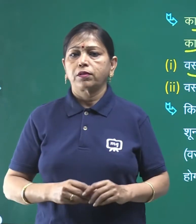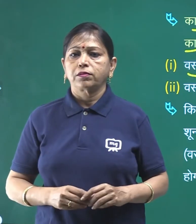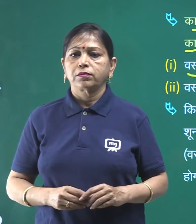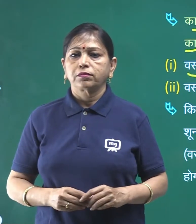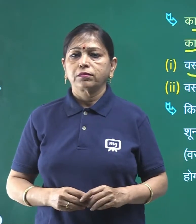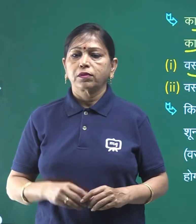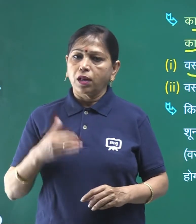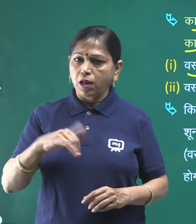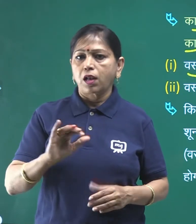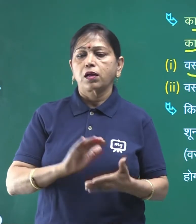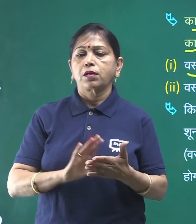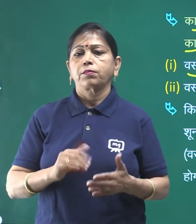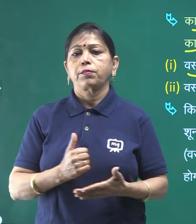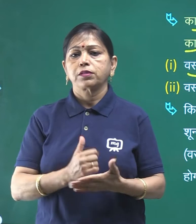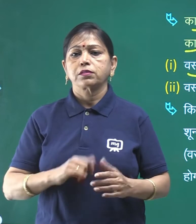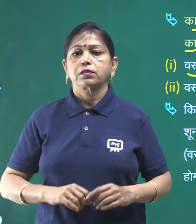लगना चाहिए।